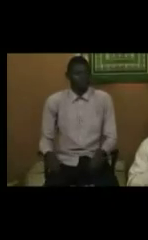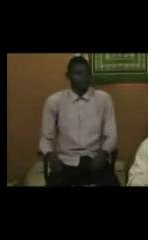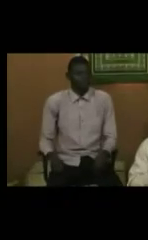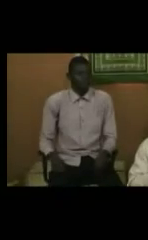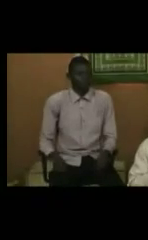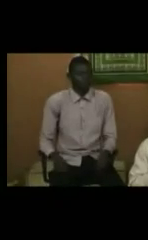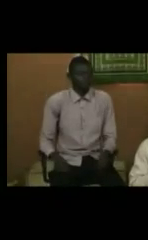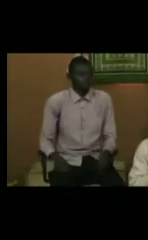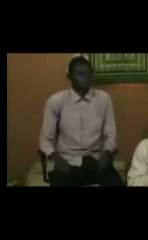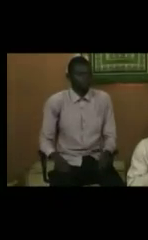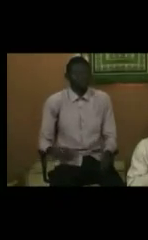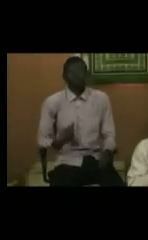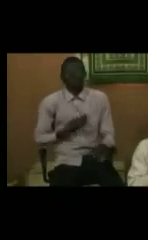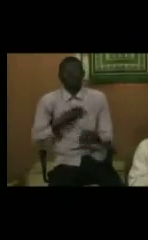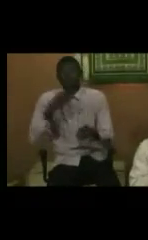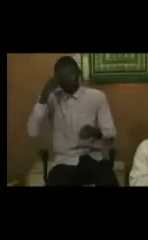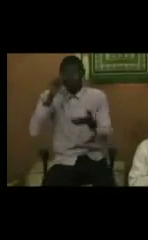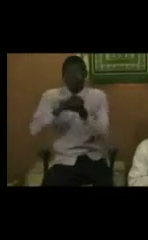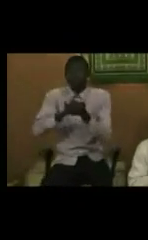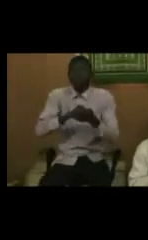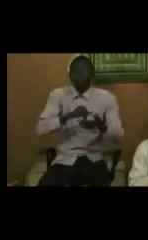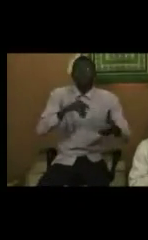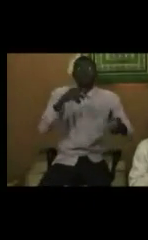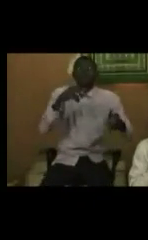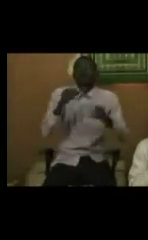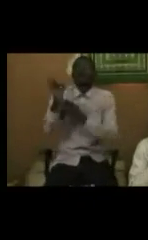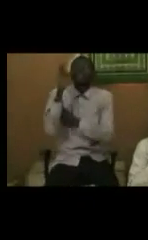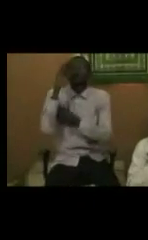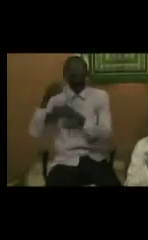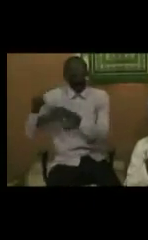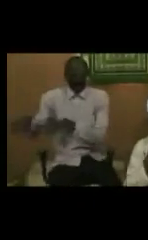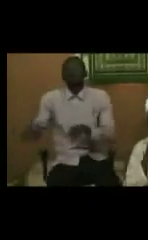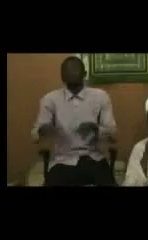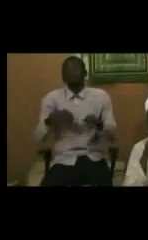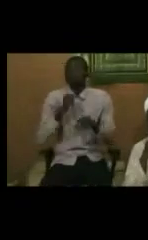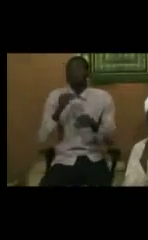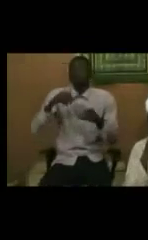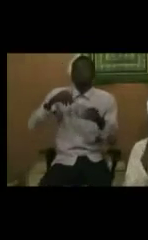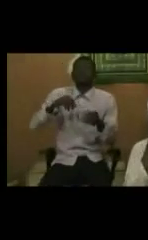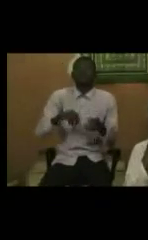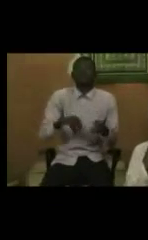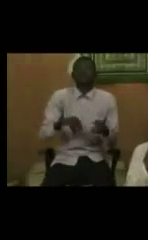qurani ko da ko luri ko da ko astri bawo lo se fe diku so